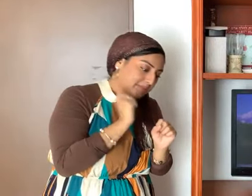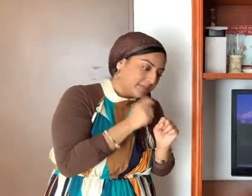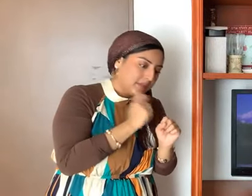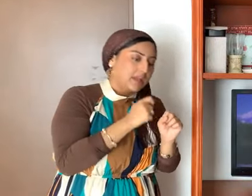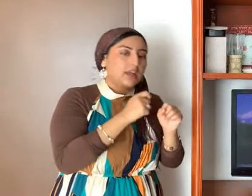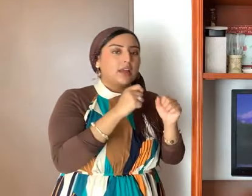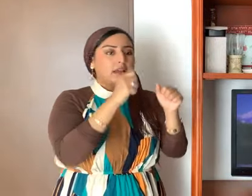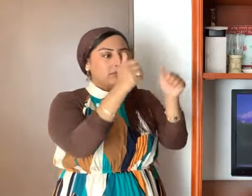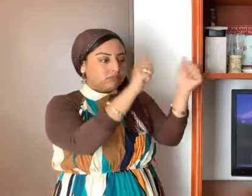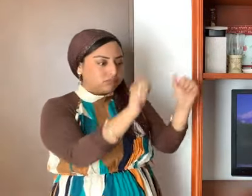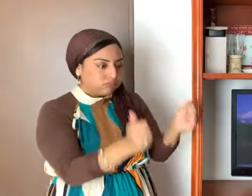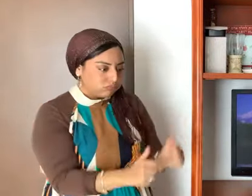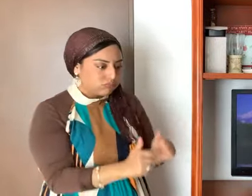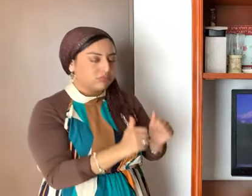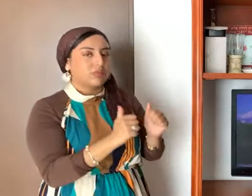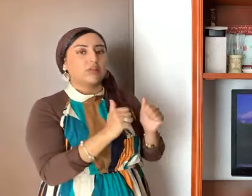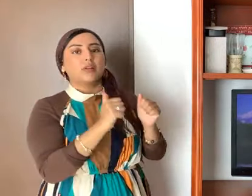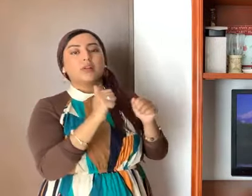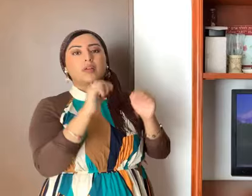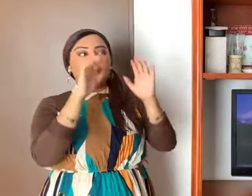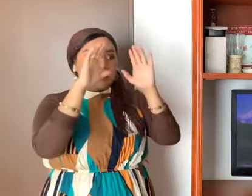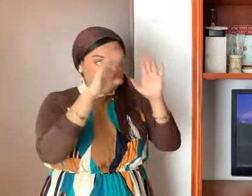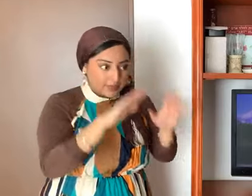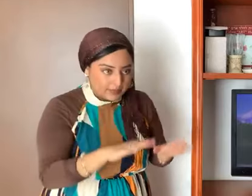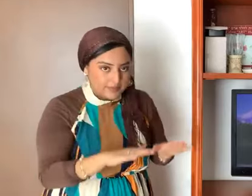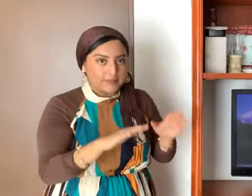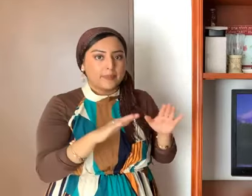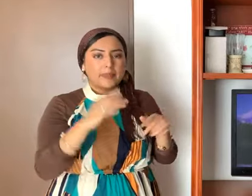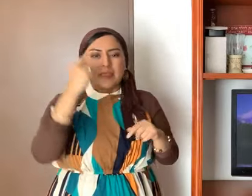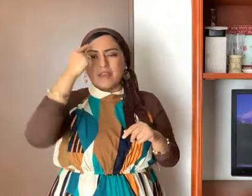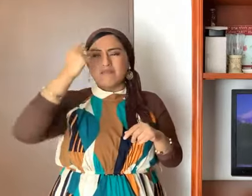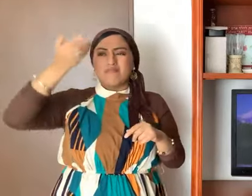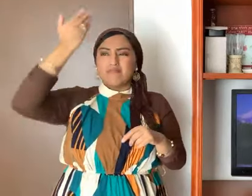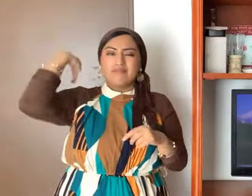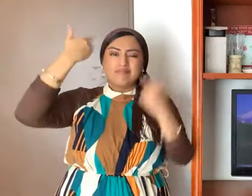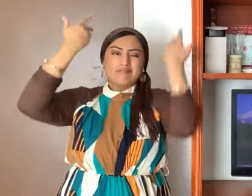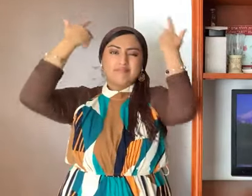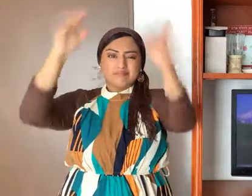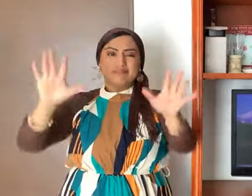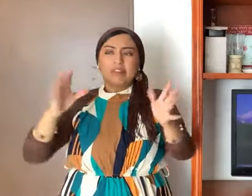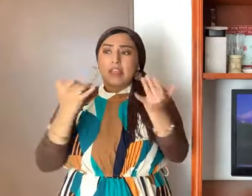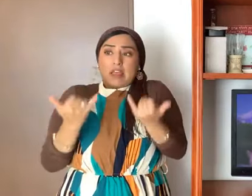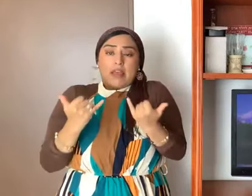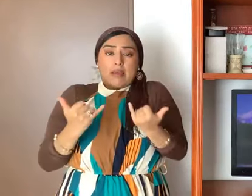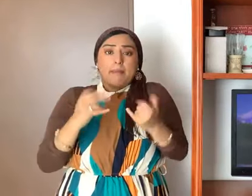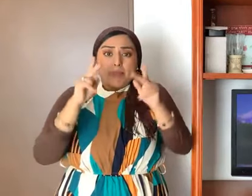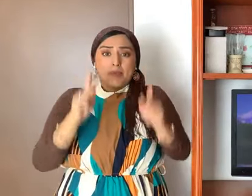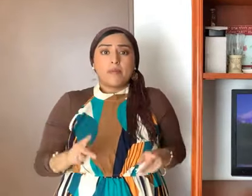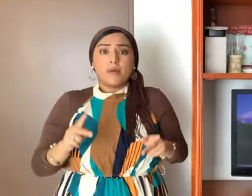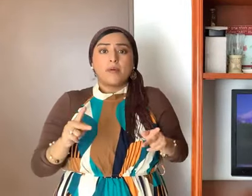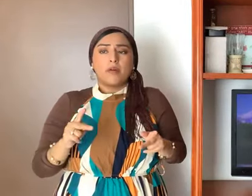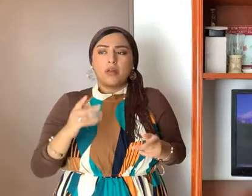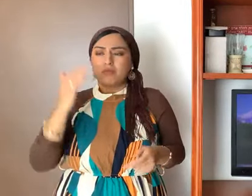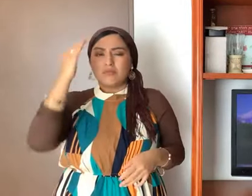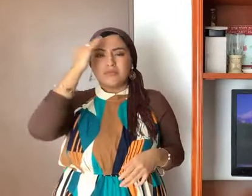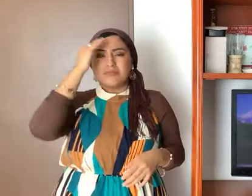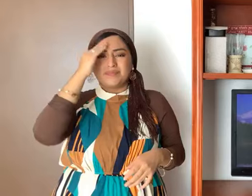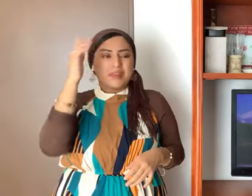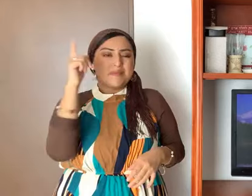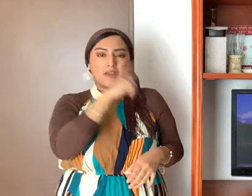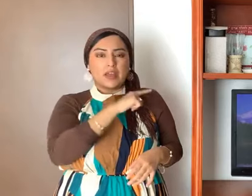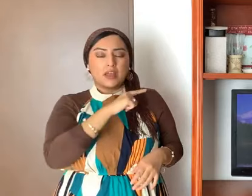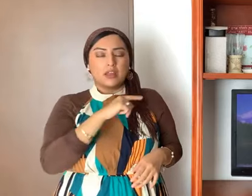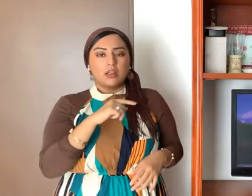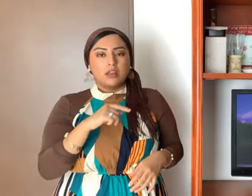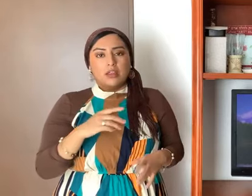palo o de barro o de adorar un palo, ya quedó atrás, que la gente hoy tiene mucha educación y que ya no lo